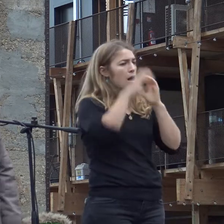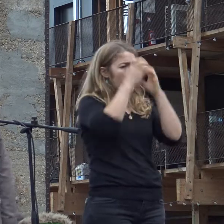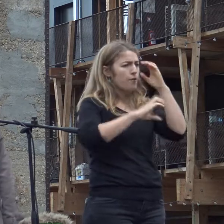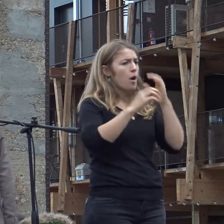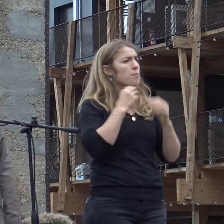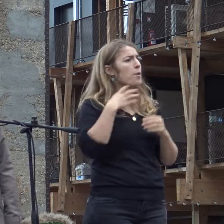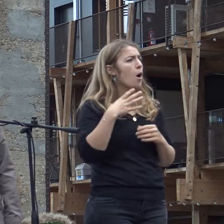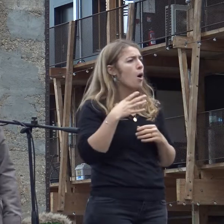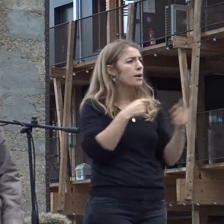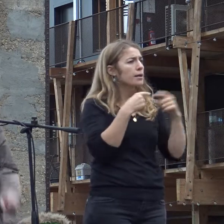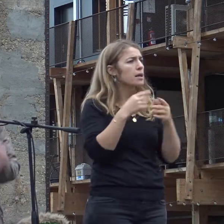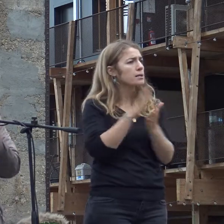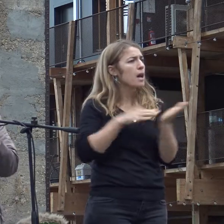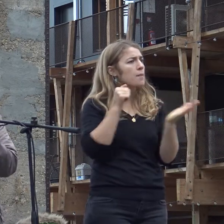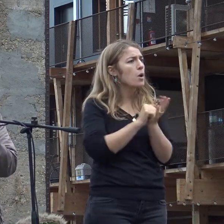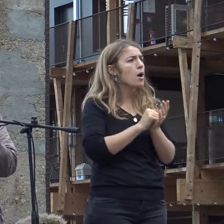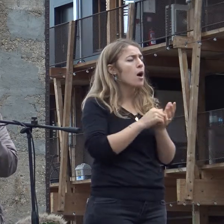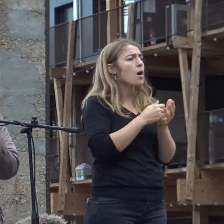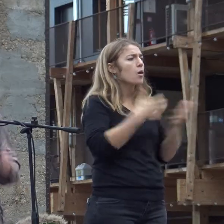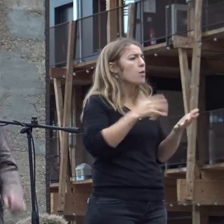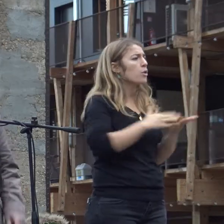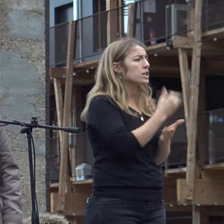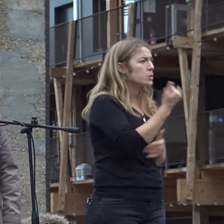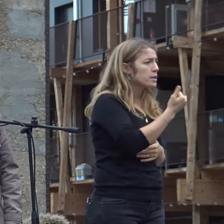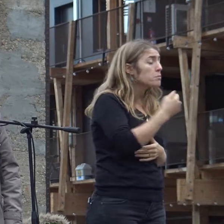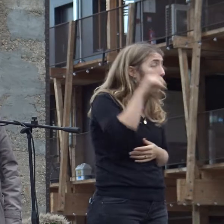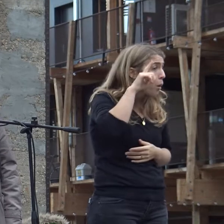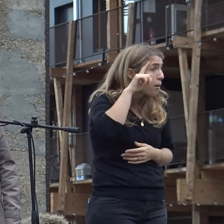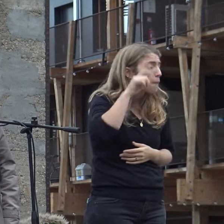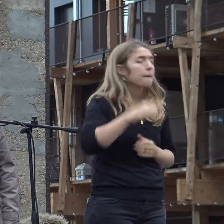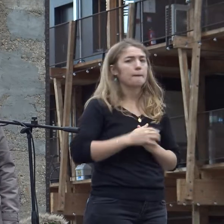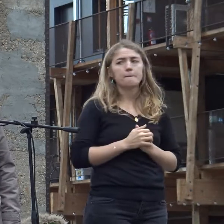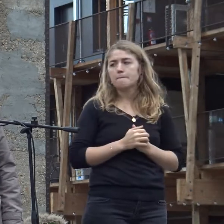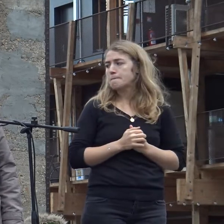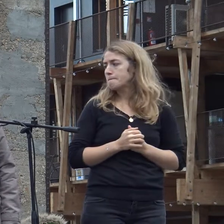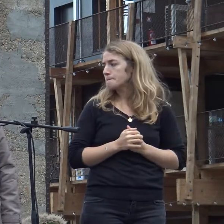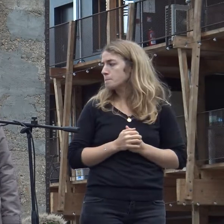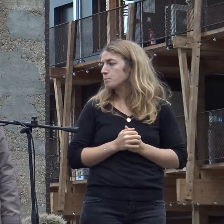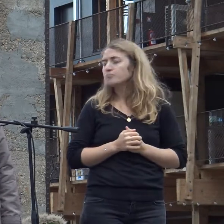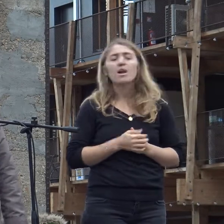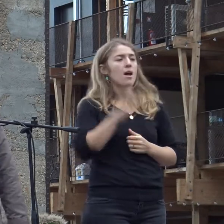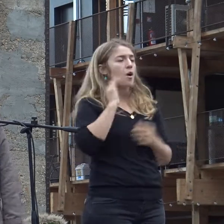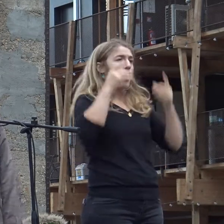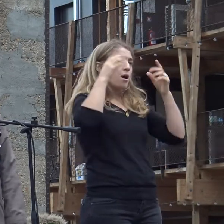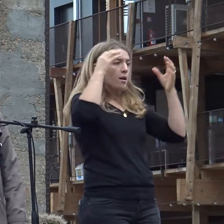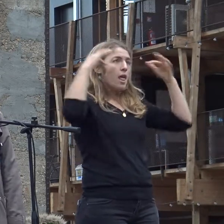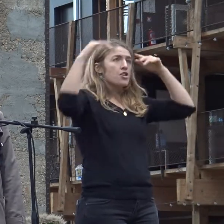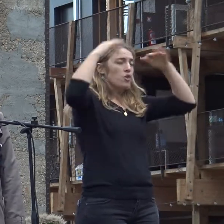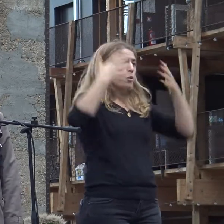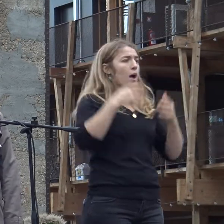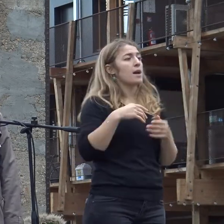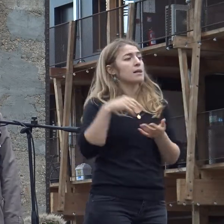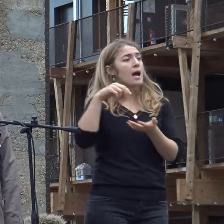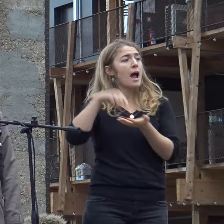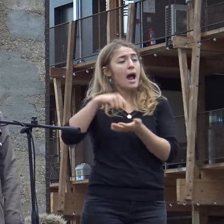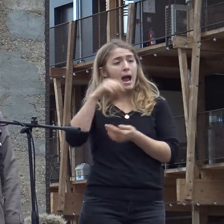symbole des grands projets inutiles imposés. La légende voulait que dans certaines régions d'Asie, un